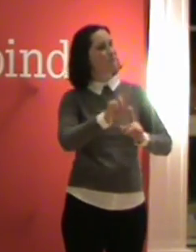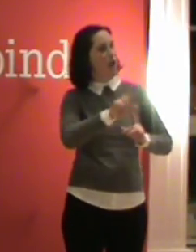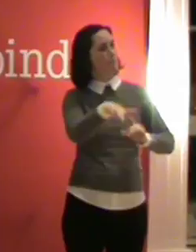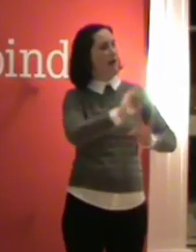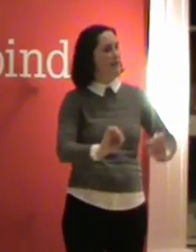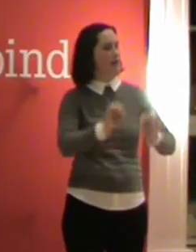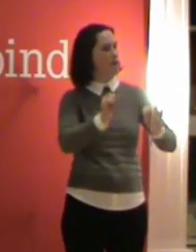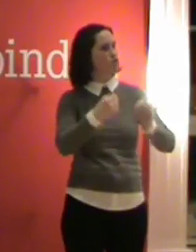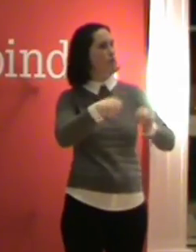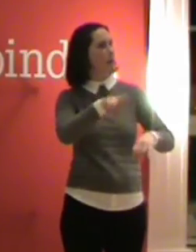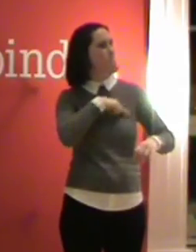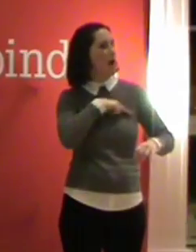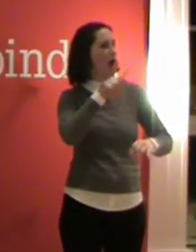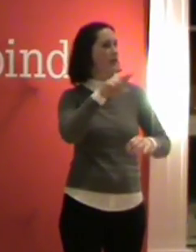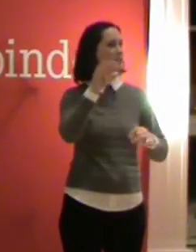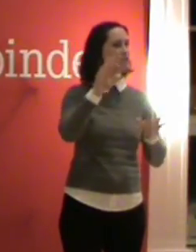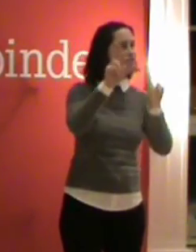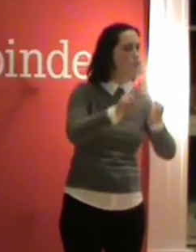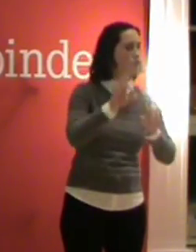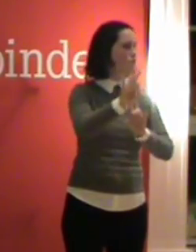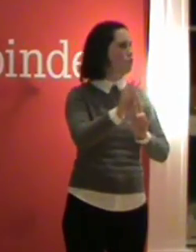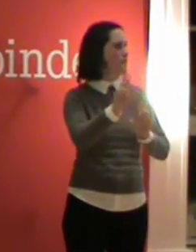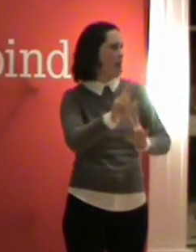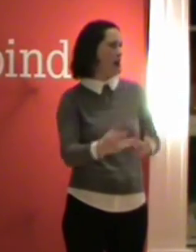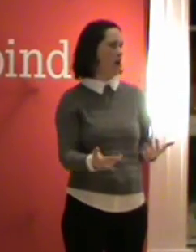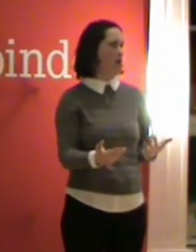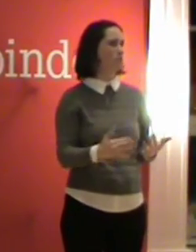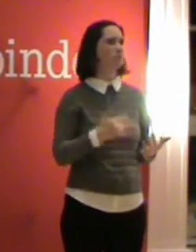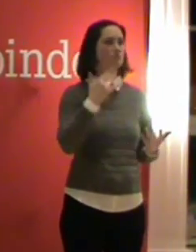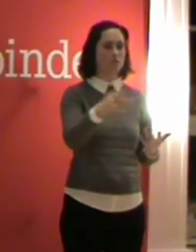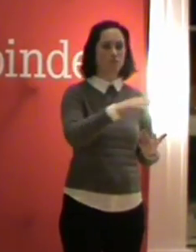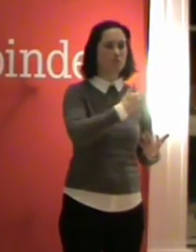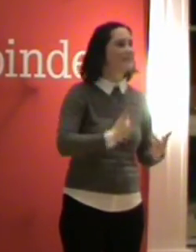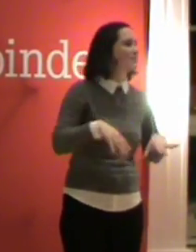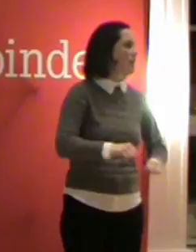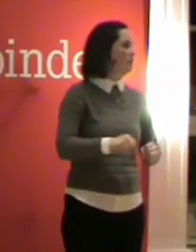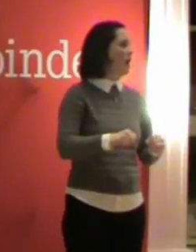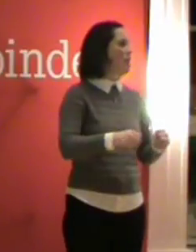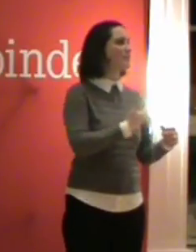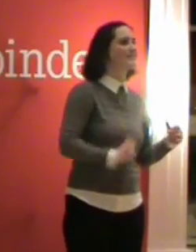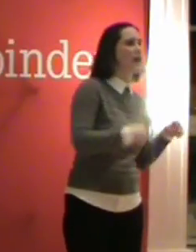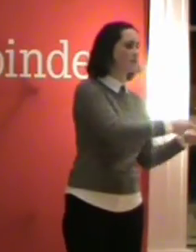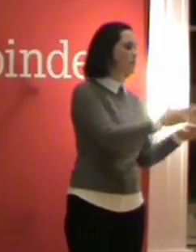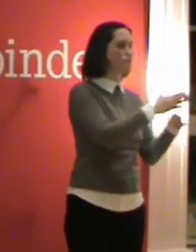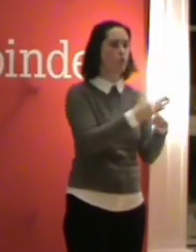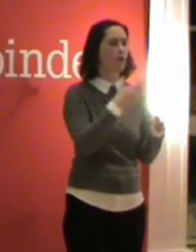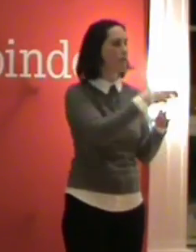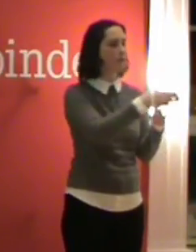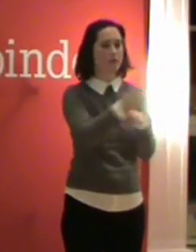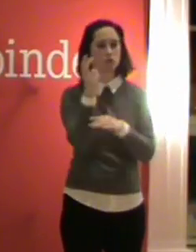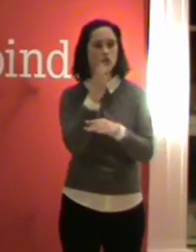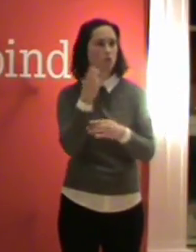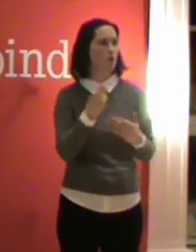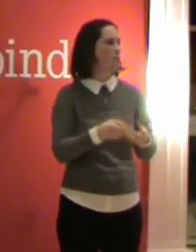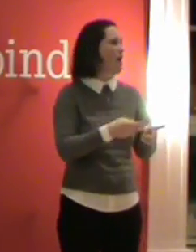diesem Bereich engagieren, wer tut denn da was Gutes? Den haben dann in Sachsen-Anhalt, in Sachsen und in Thüringen gesucht,